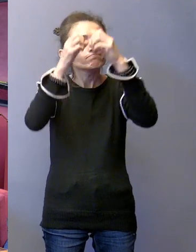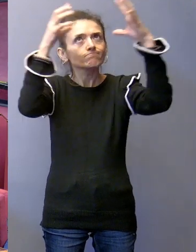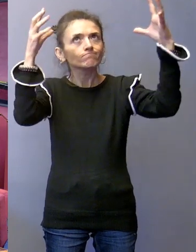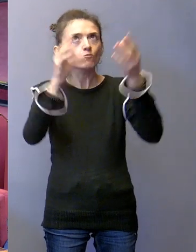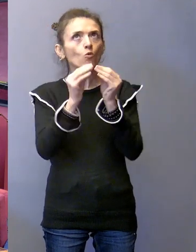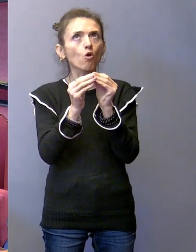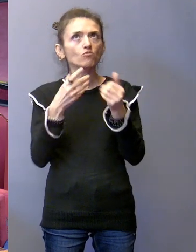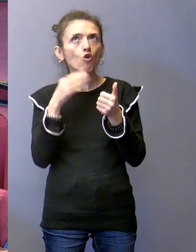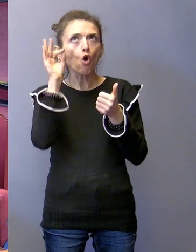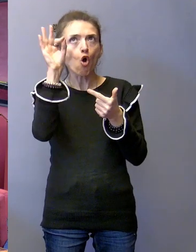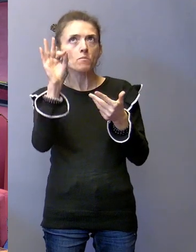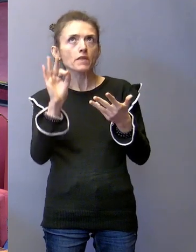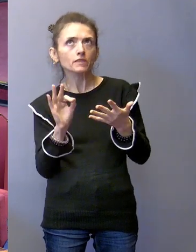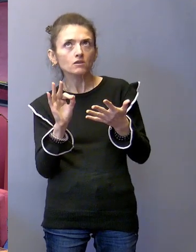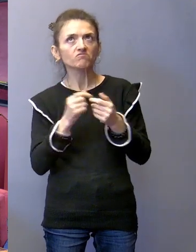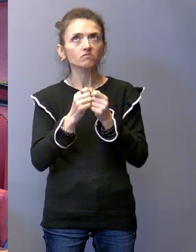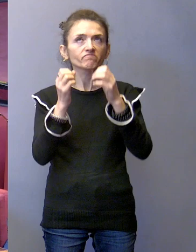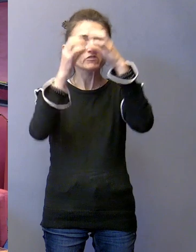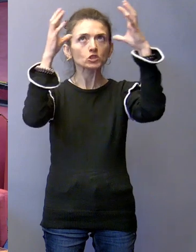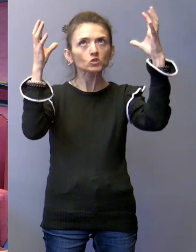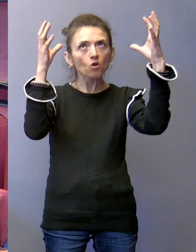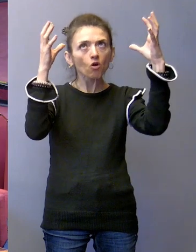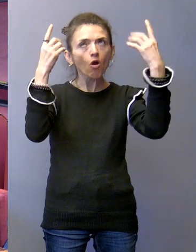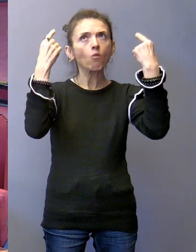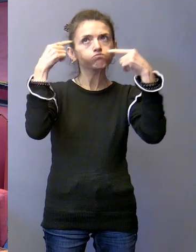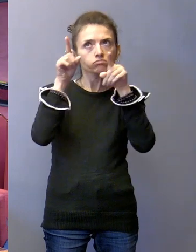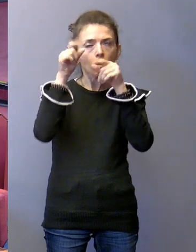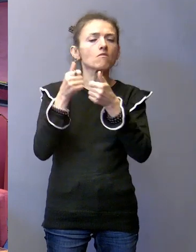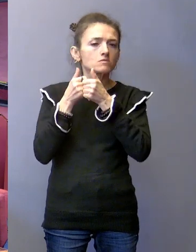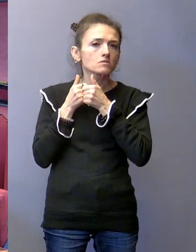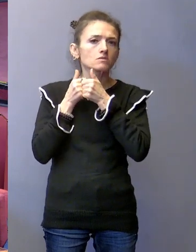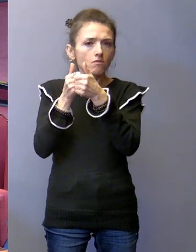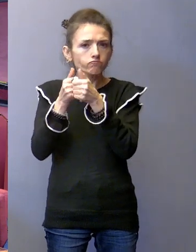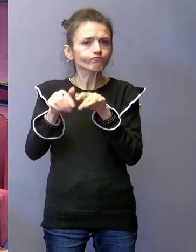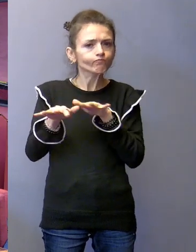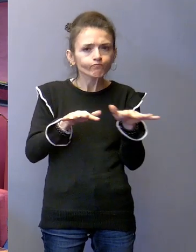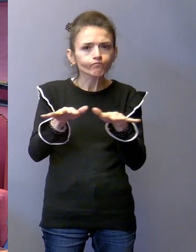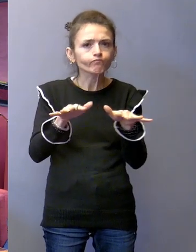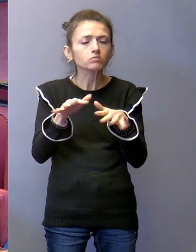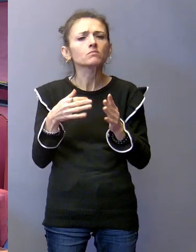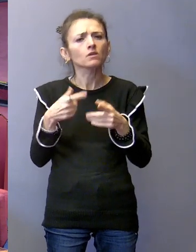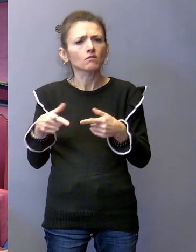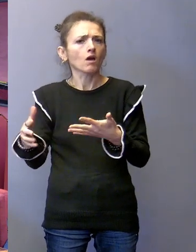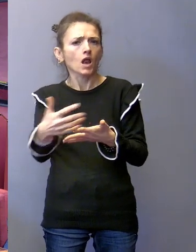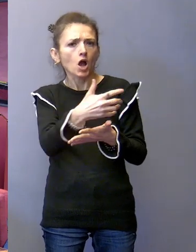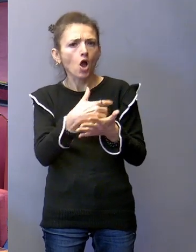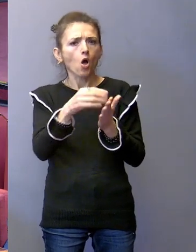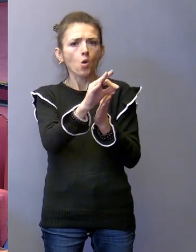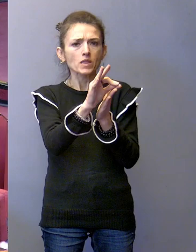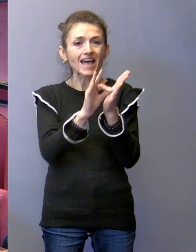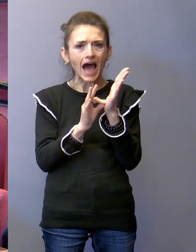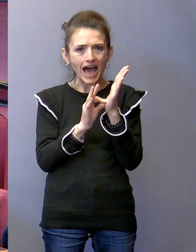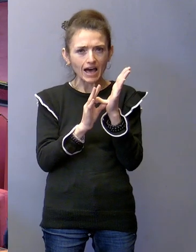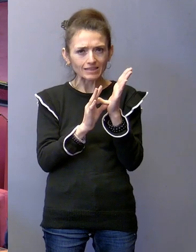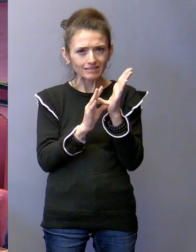pongo 3-4 obiettivi ho una visione e da qui organizzo attraverso dei dati che mi esprimo dati parola